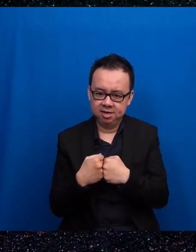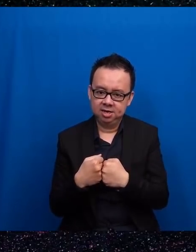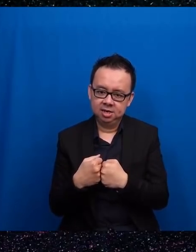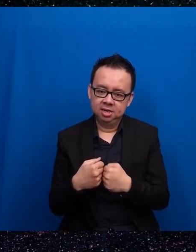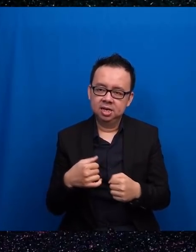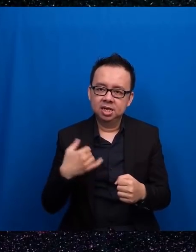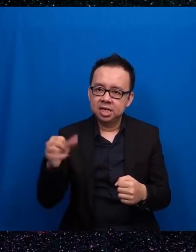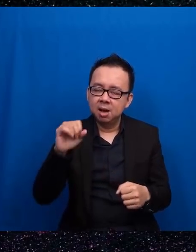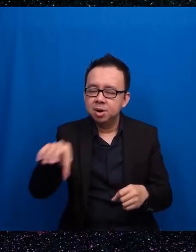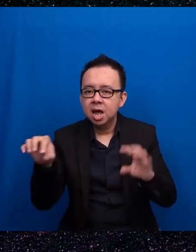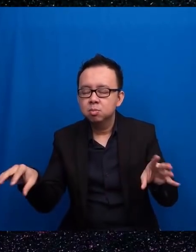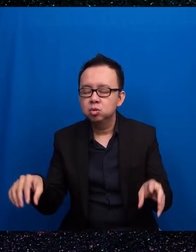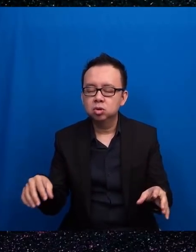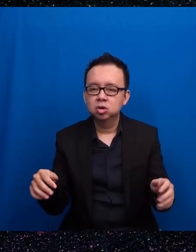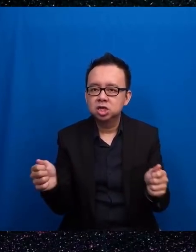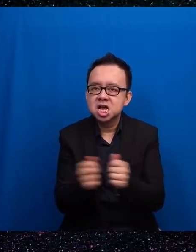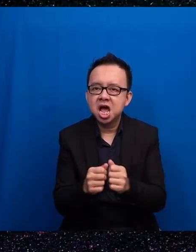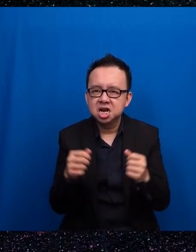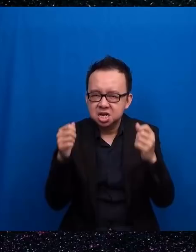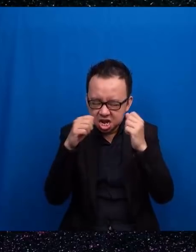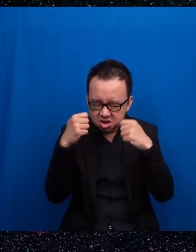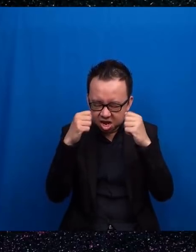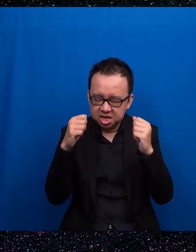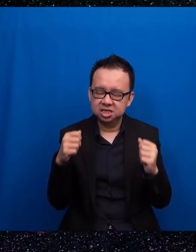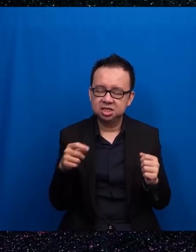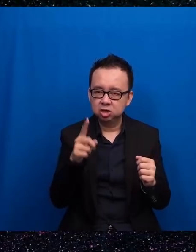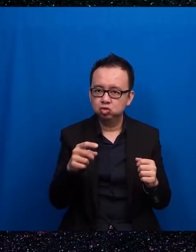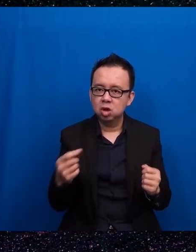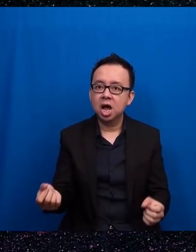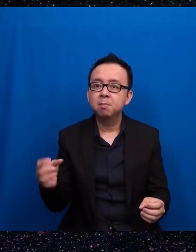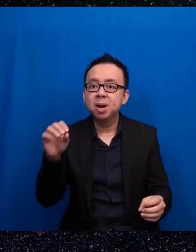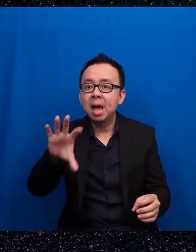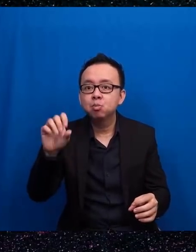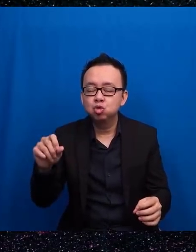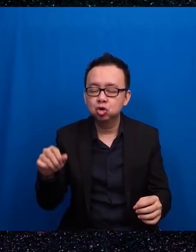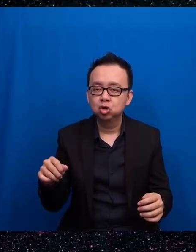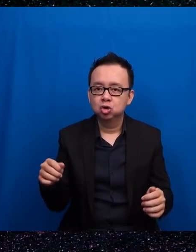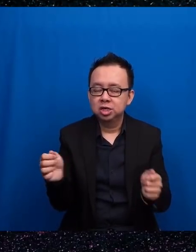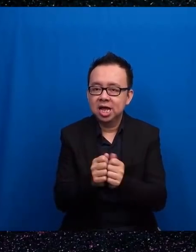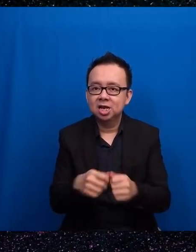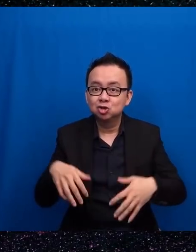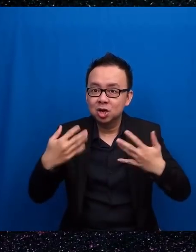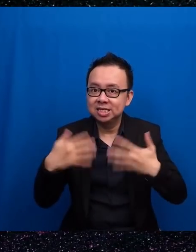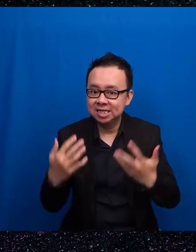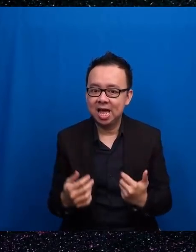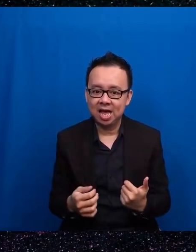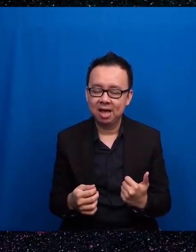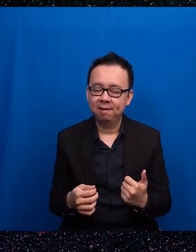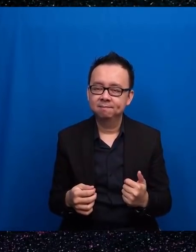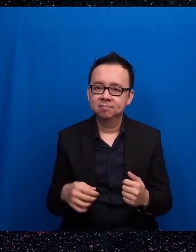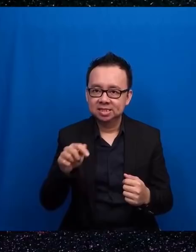Yang menabur dengan mencucurkan air mata akan menuai dengan sukacita. Hari-hari ini dunia segala sektor banyak mengalami